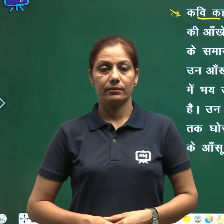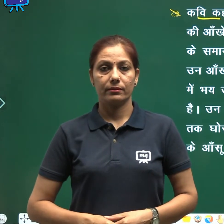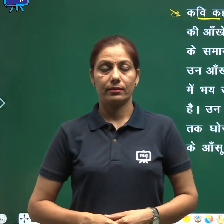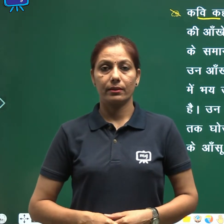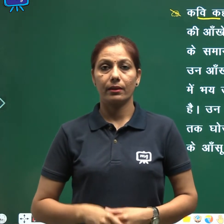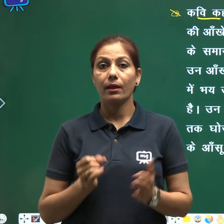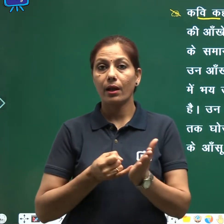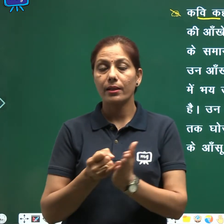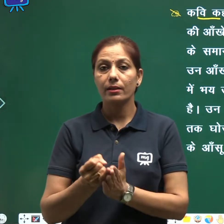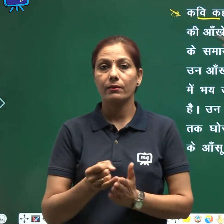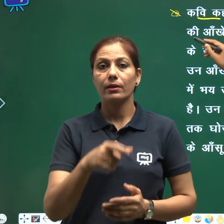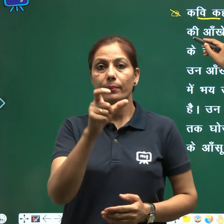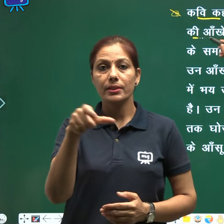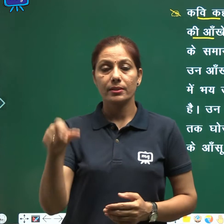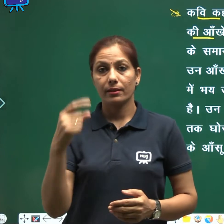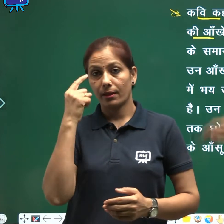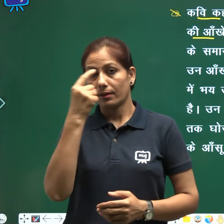किसान की आंखें